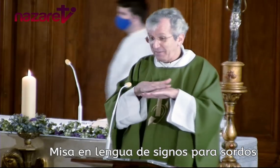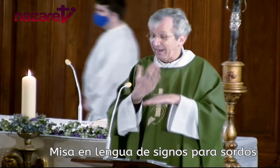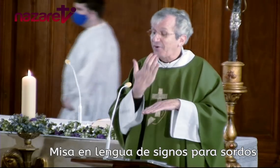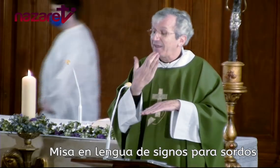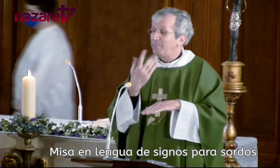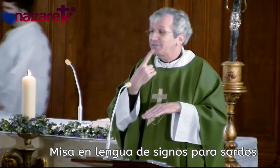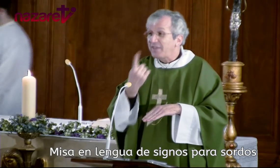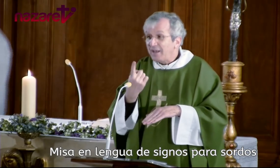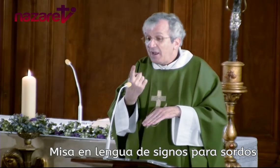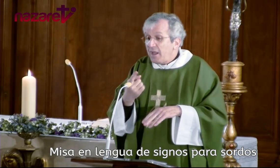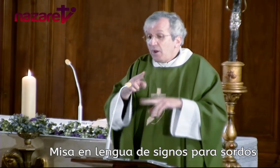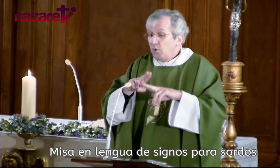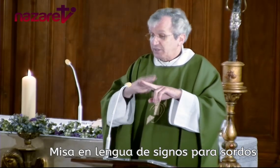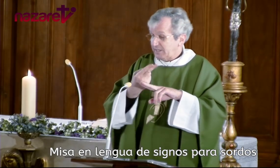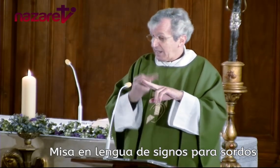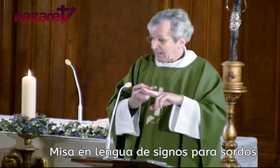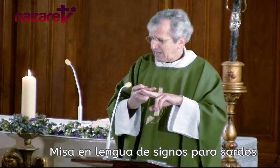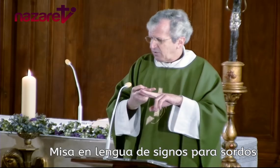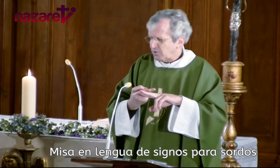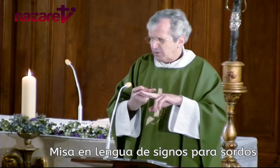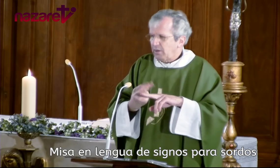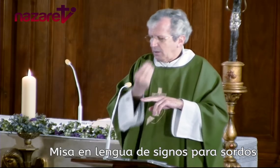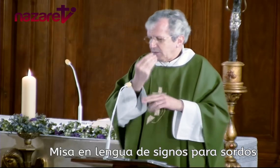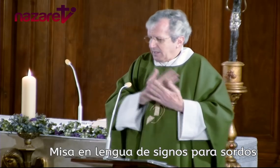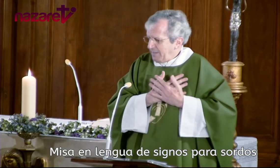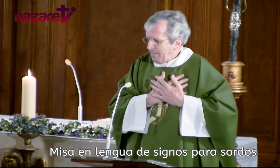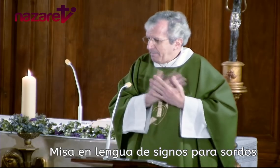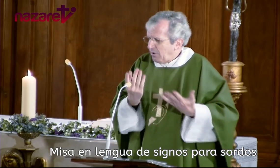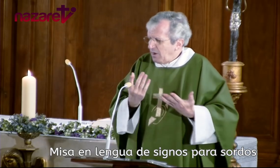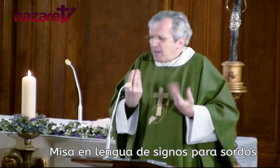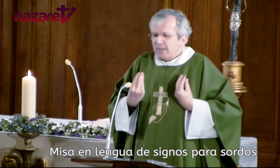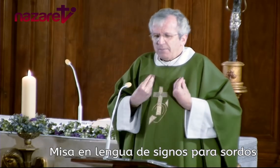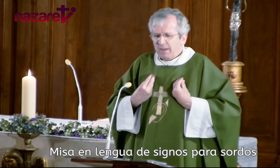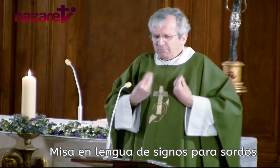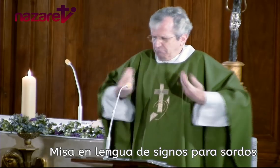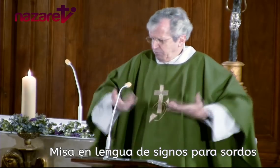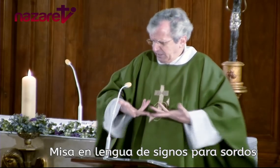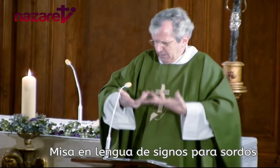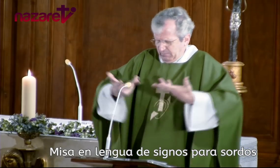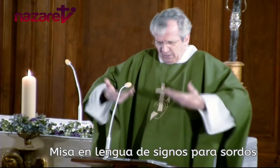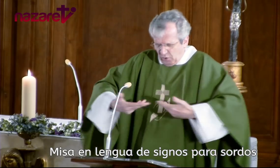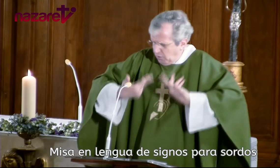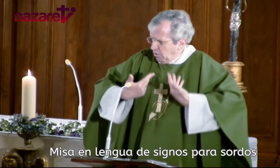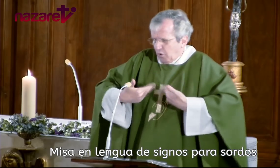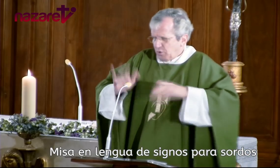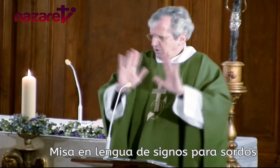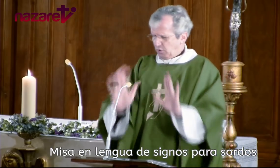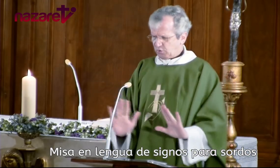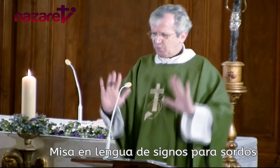invitará con ejemplos. Es decir, los que están casados, está bien, pero que vivan pues como si no lo estuvieran,